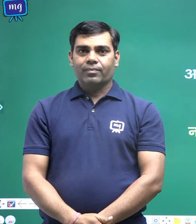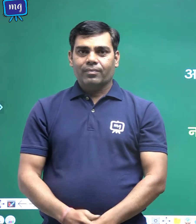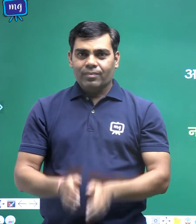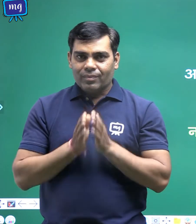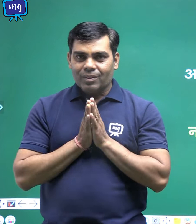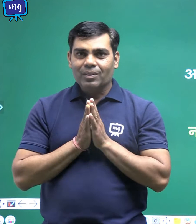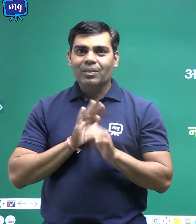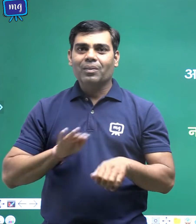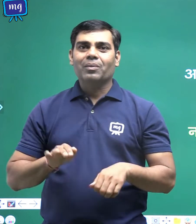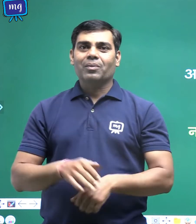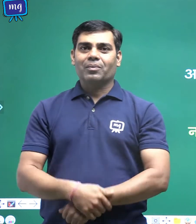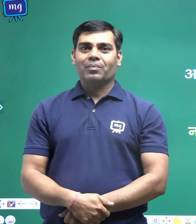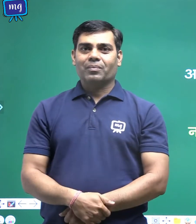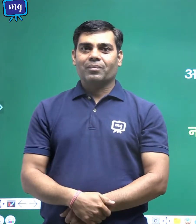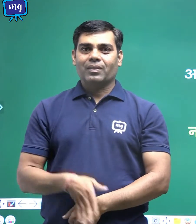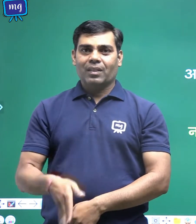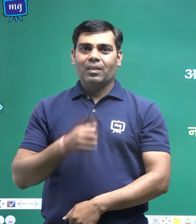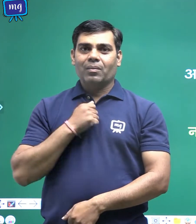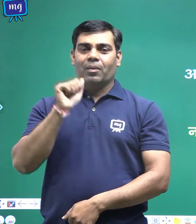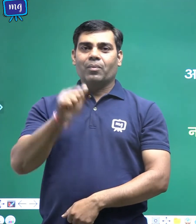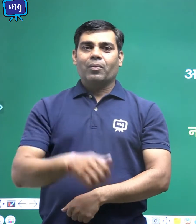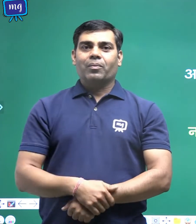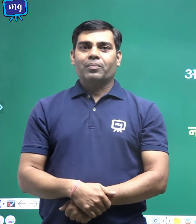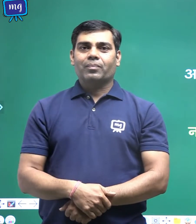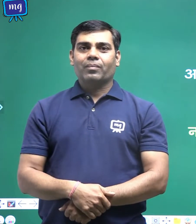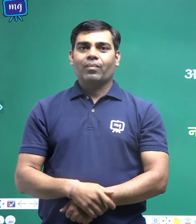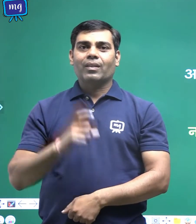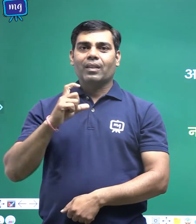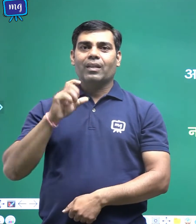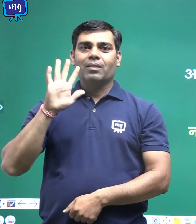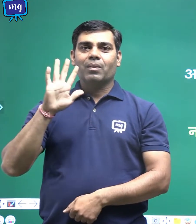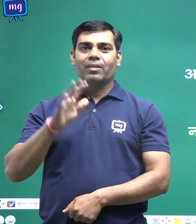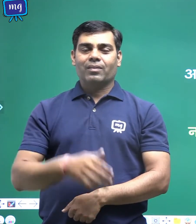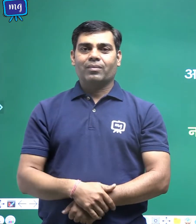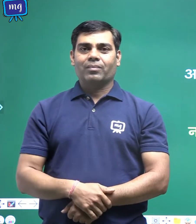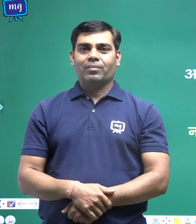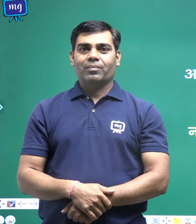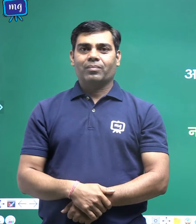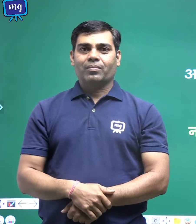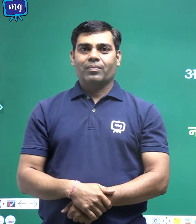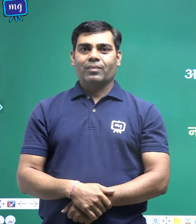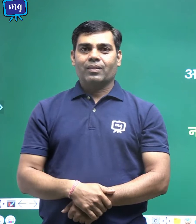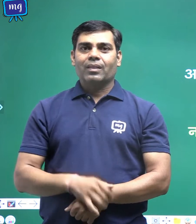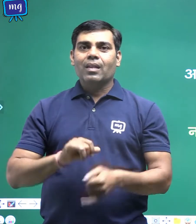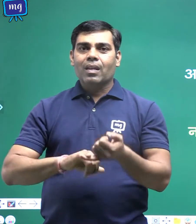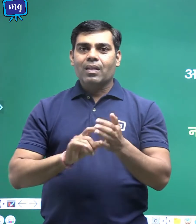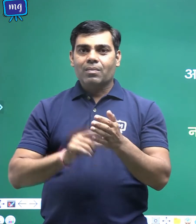नमस्ते प्यारे बच्चों। आज हम आपको कक्षा 5 विषय